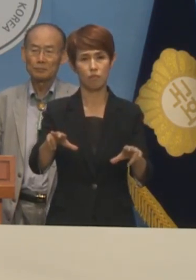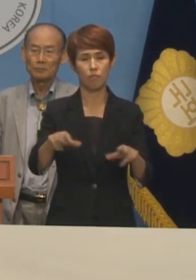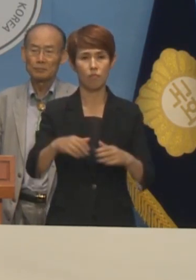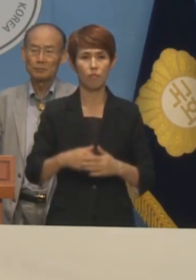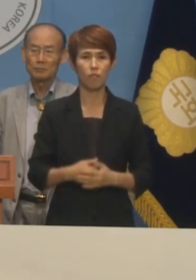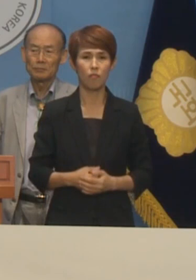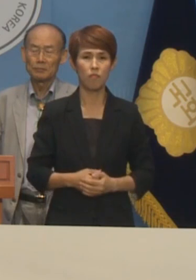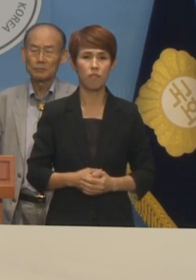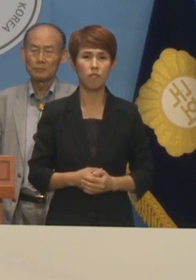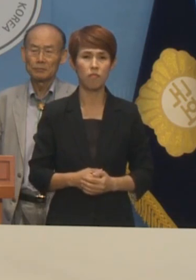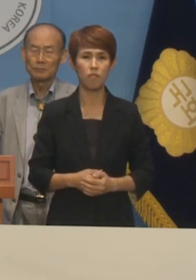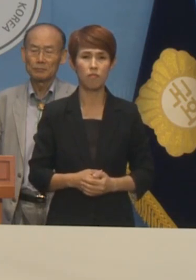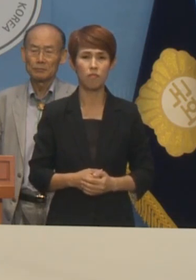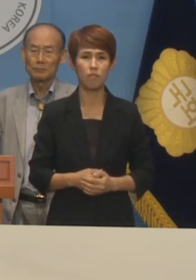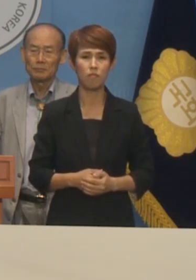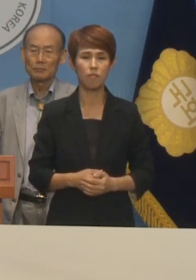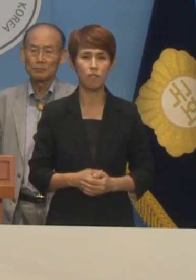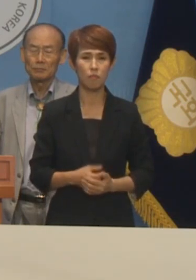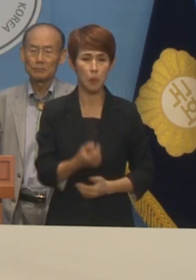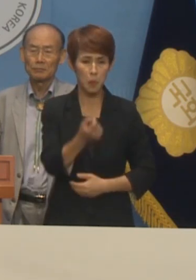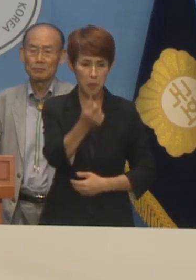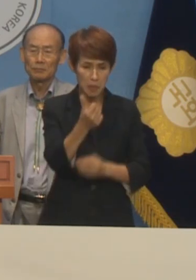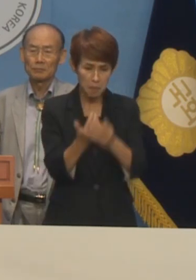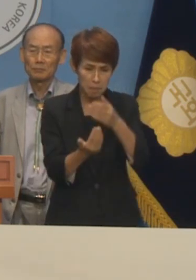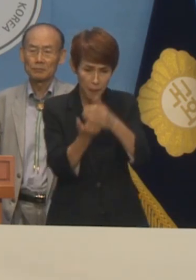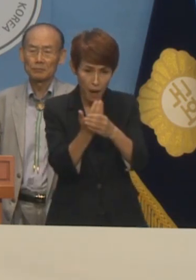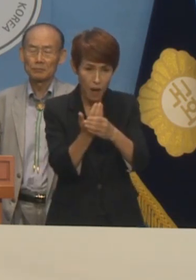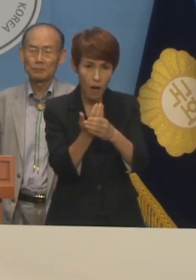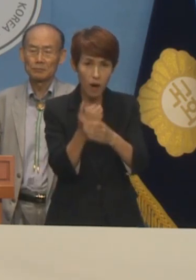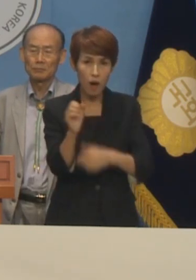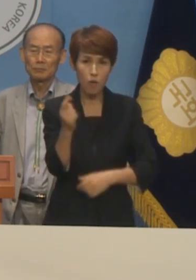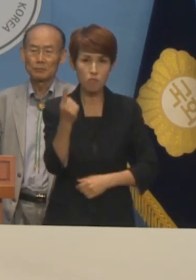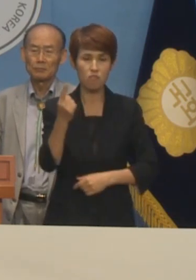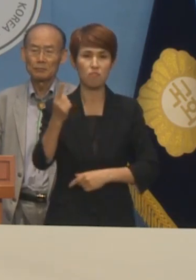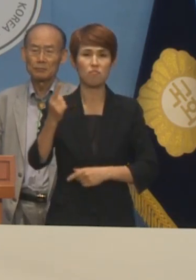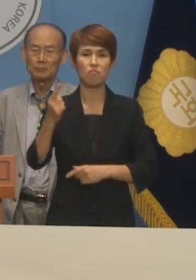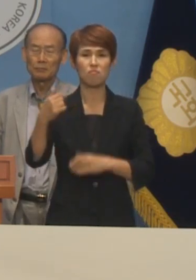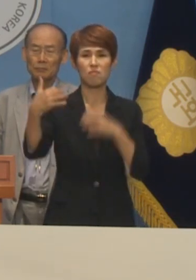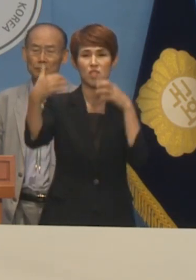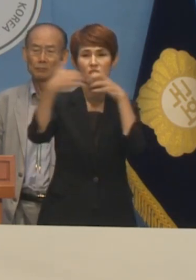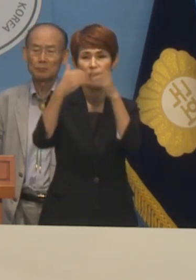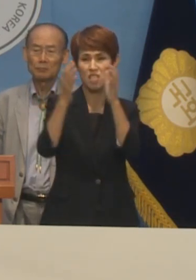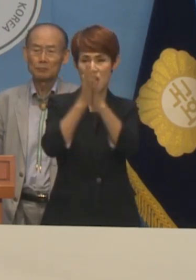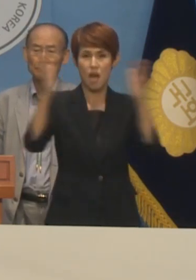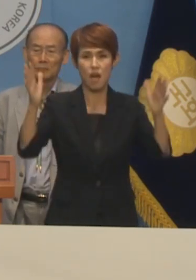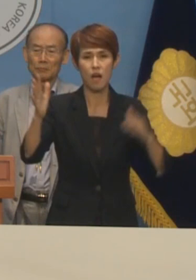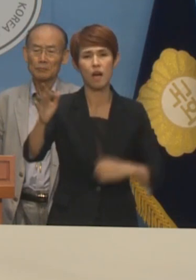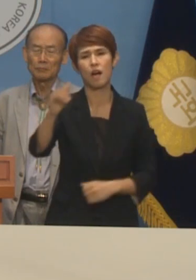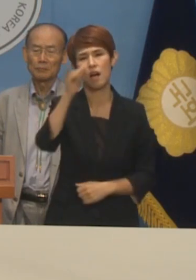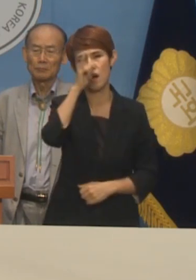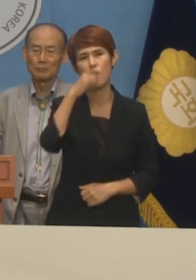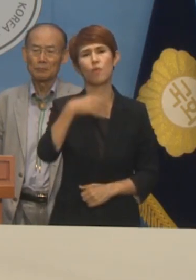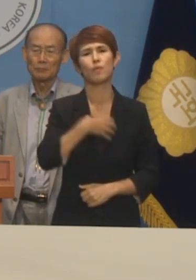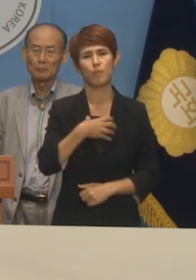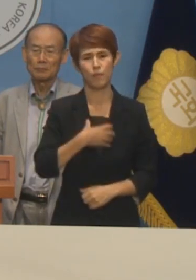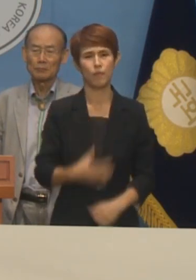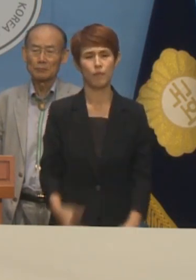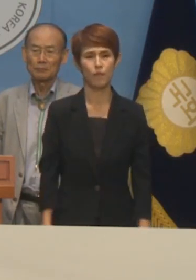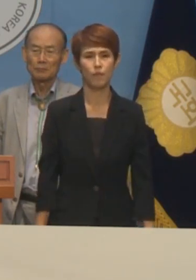우연적, 비교적 사소한 사건으로 국지전 전면전이 발생할 수 있는 것은